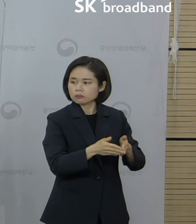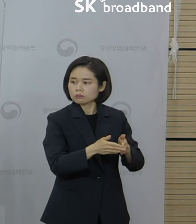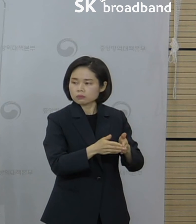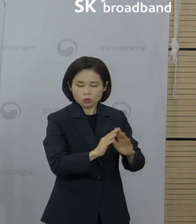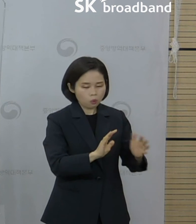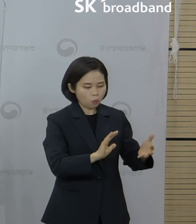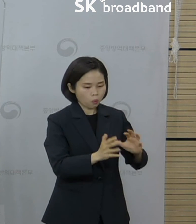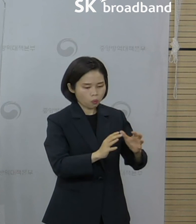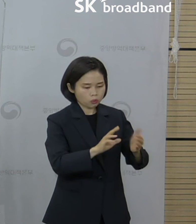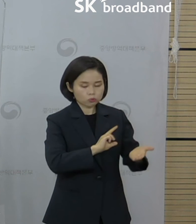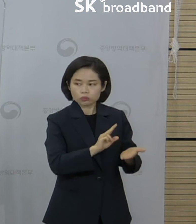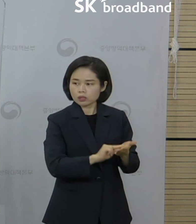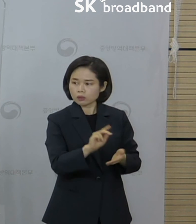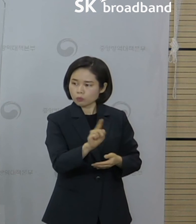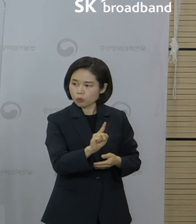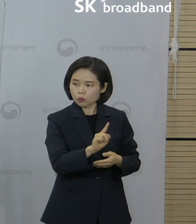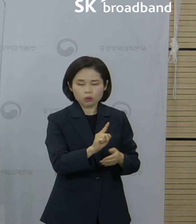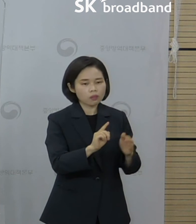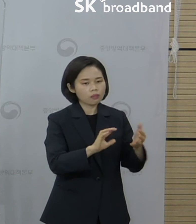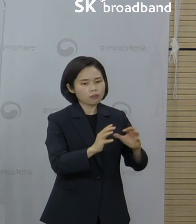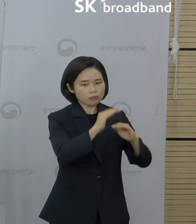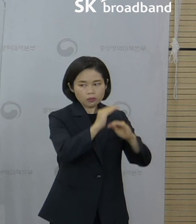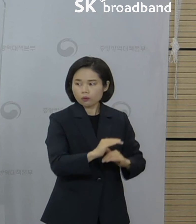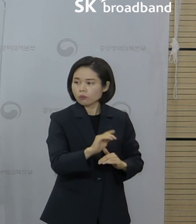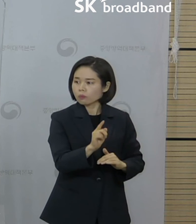공개되는지 궁금하다는 질문 주셨습니다.